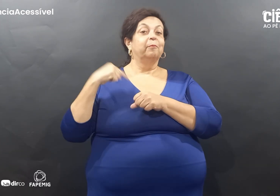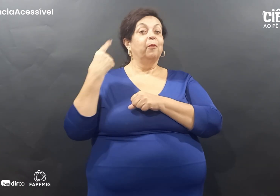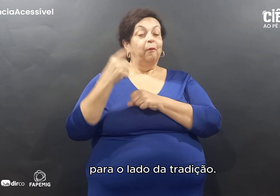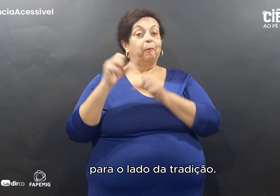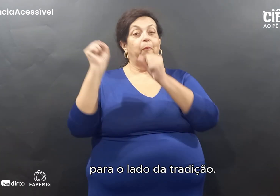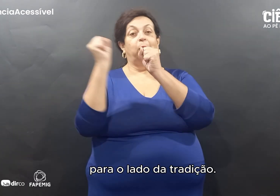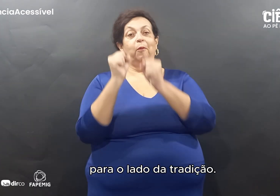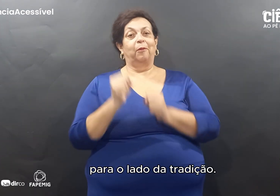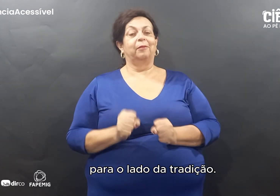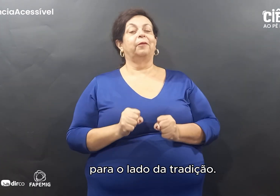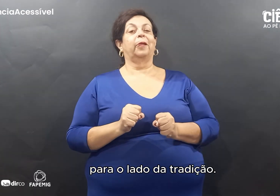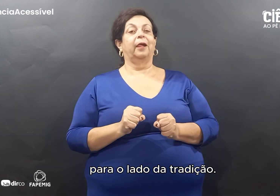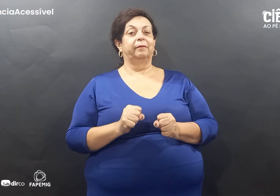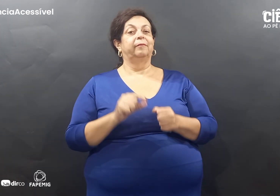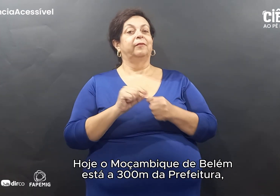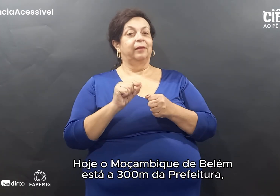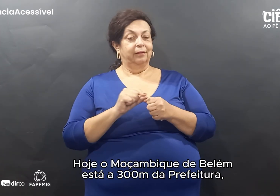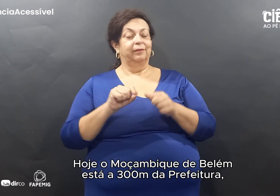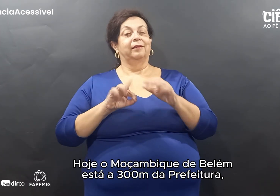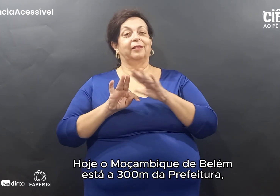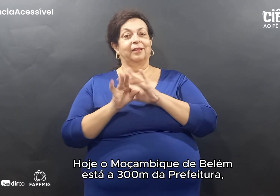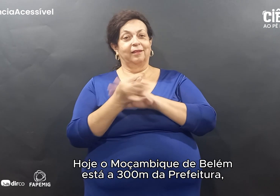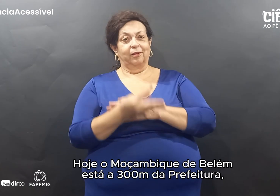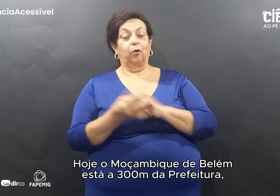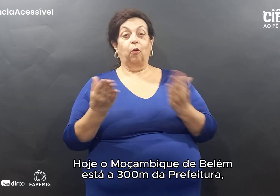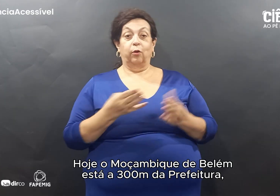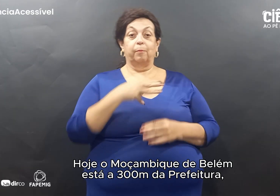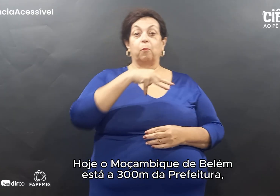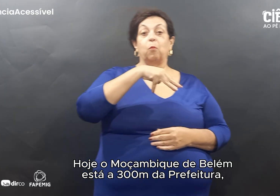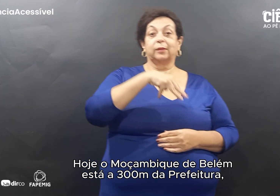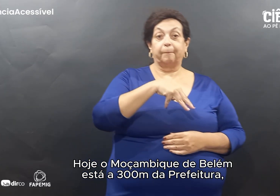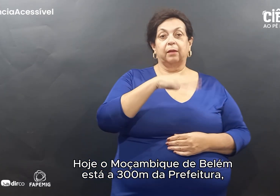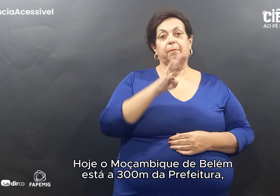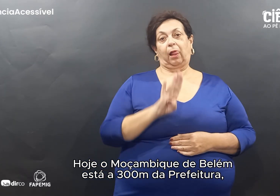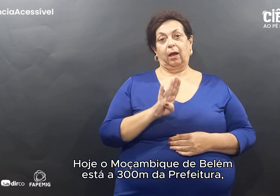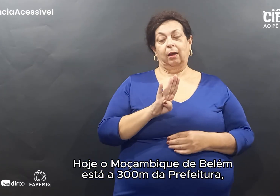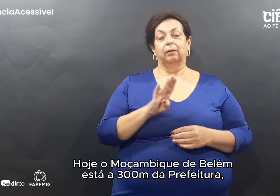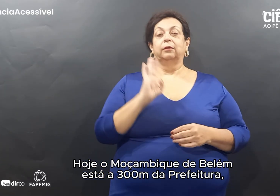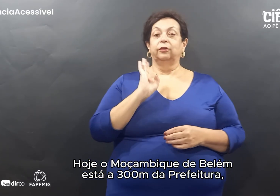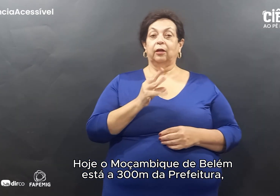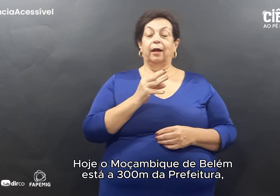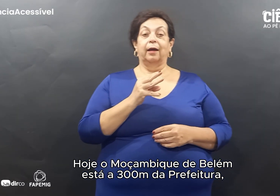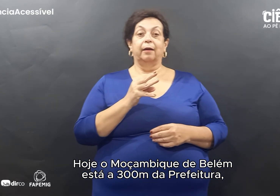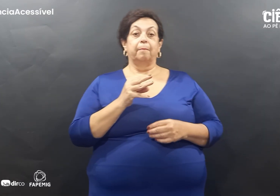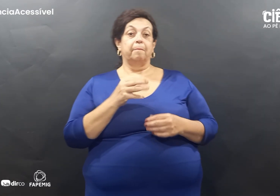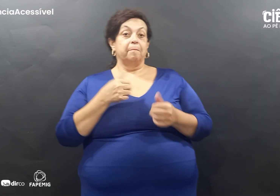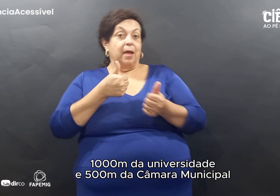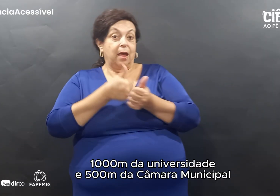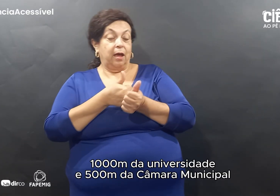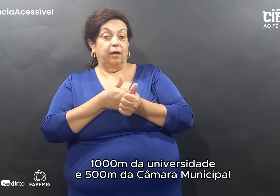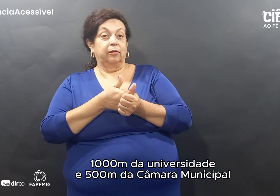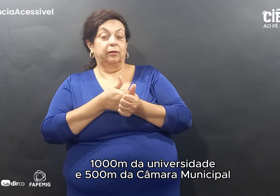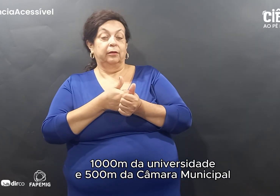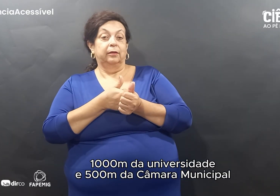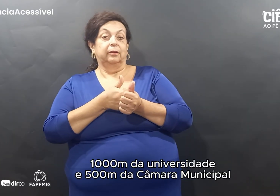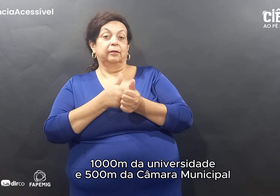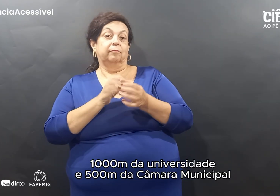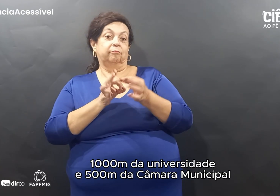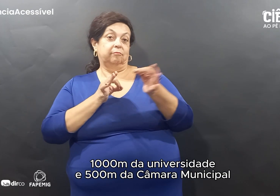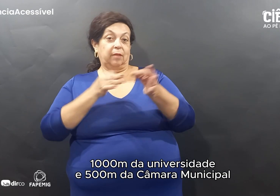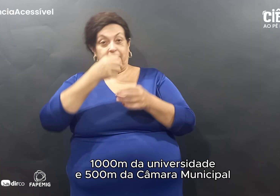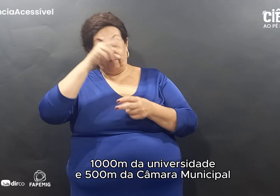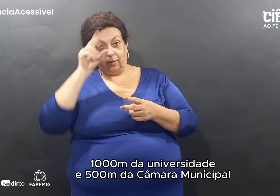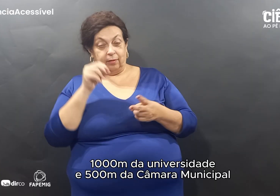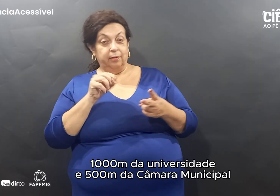novamente para o lado da tradição. Hoje o Moçambique de Belém ele está a 300 metros da prefeitura, 1.000 metros da